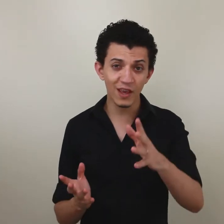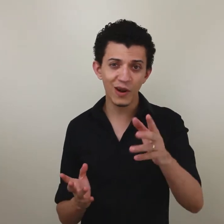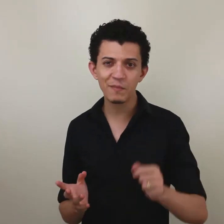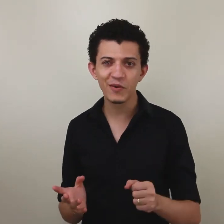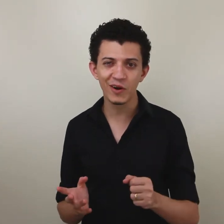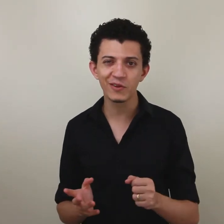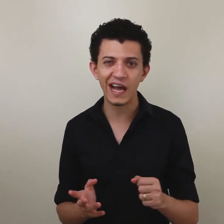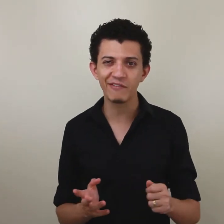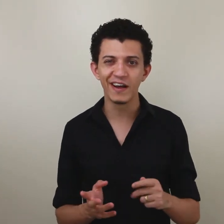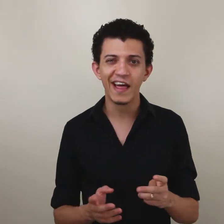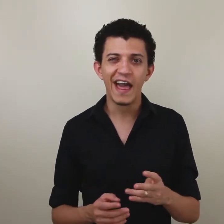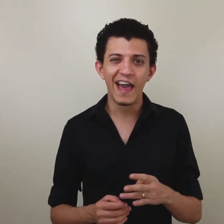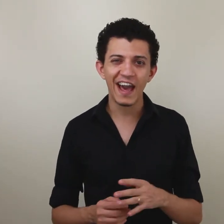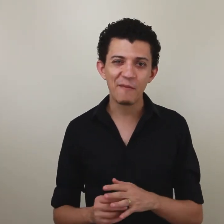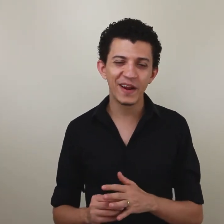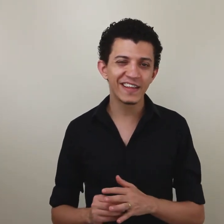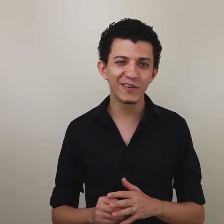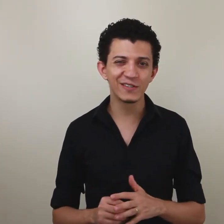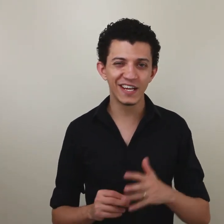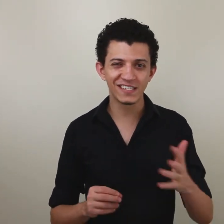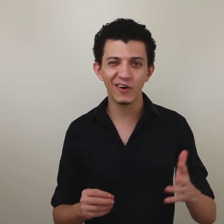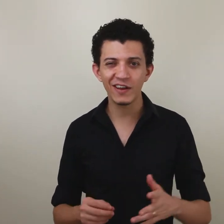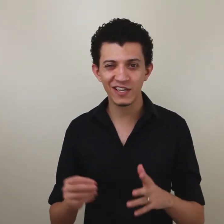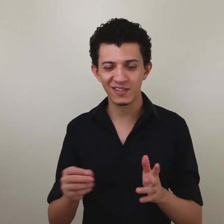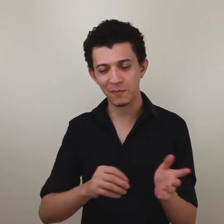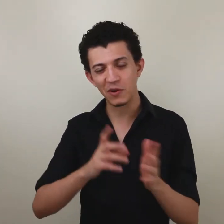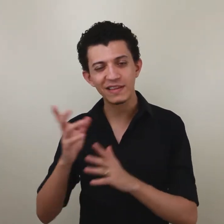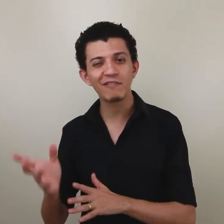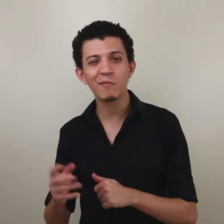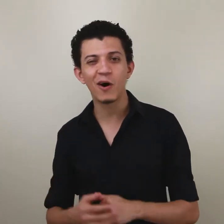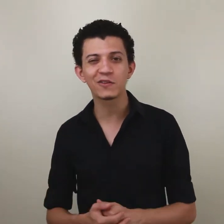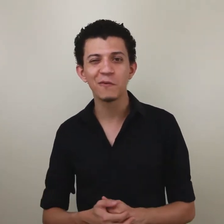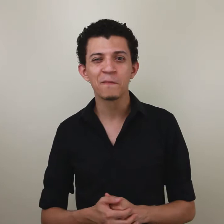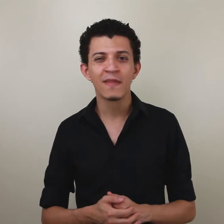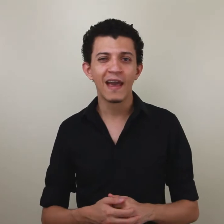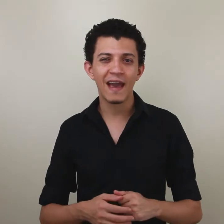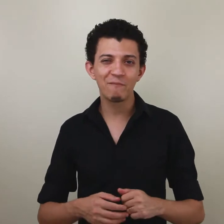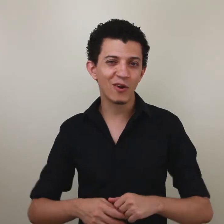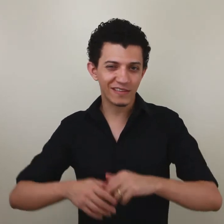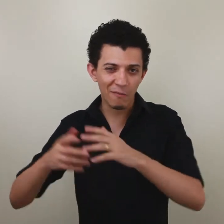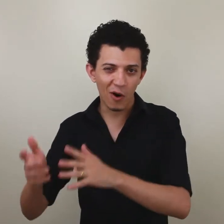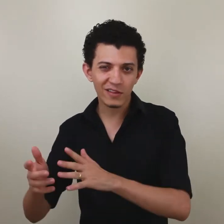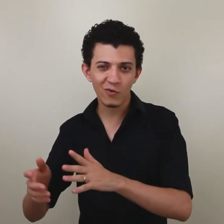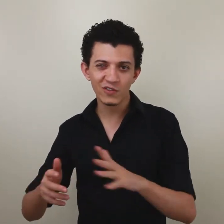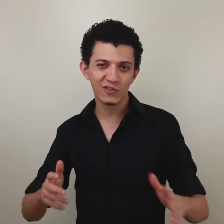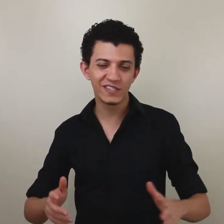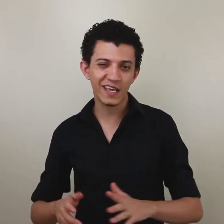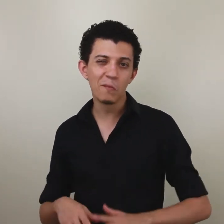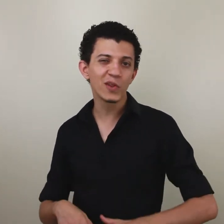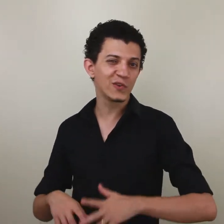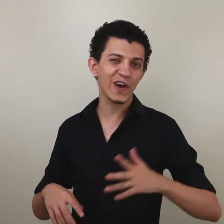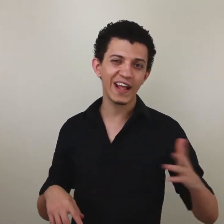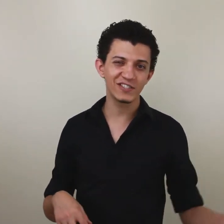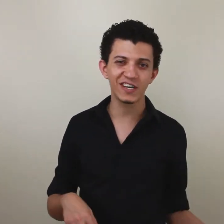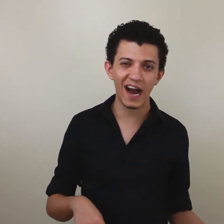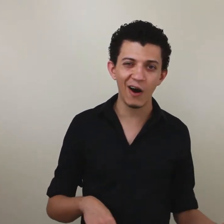estava é aprender a pilotar uma moto moto alguns vão dizer que é muito diferente de carro